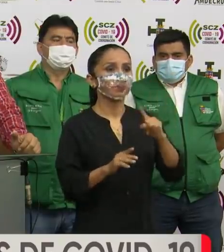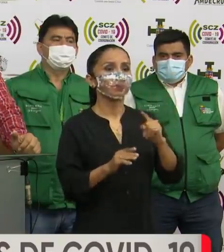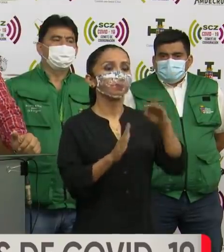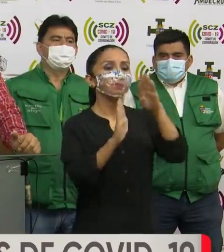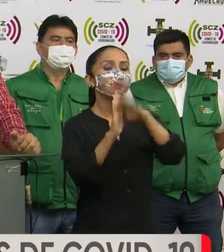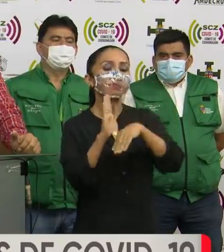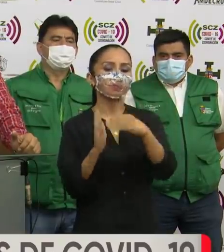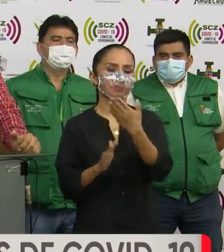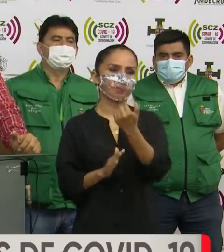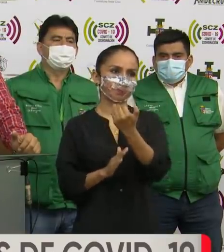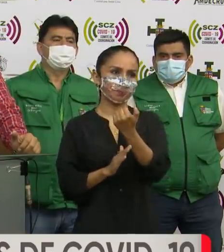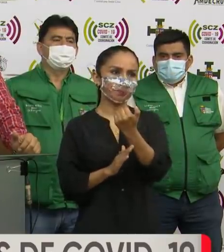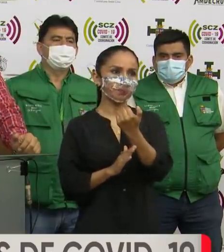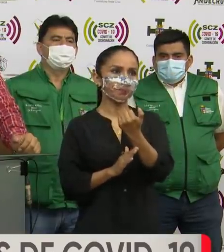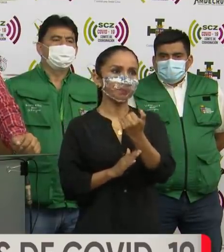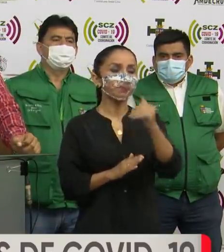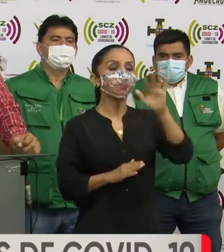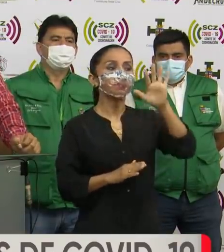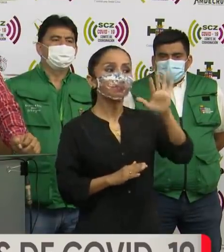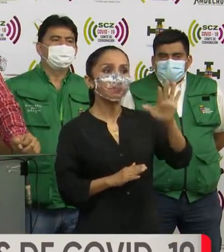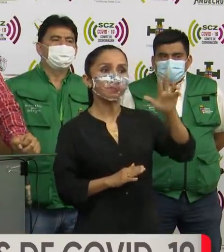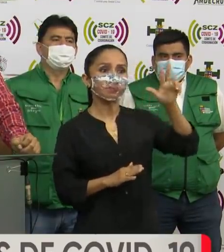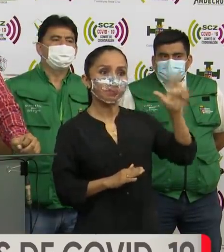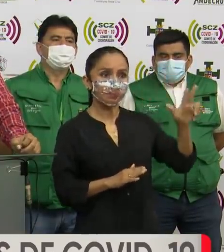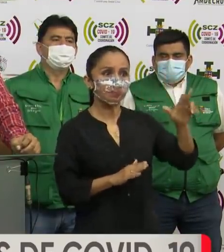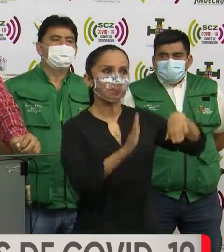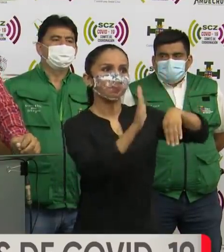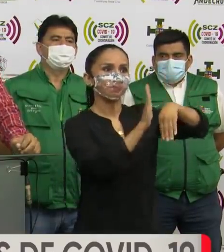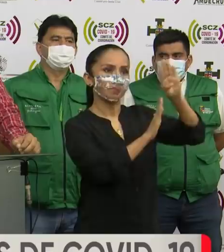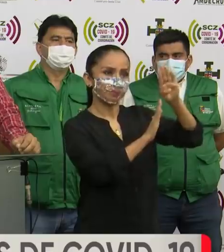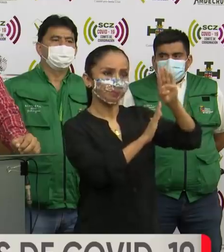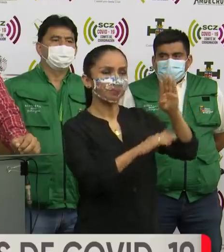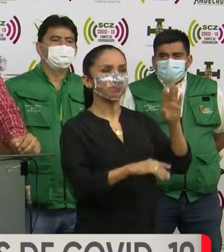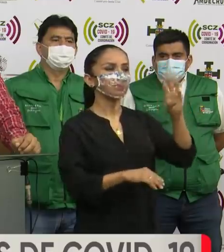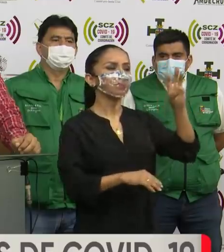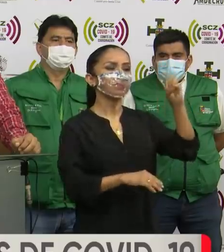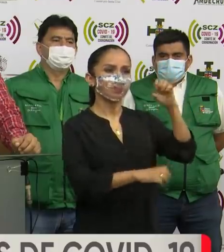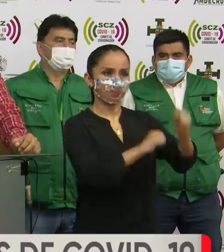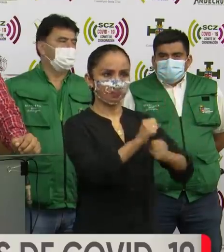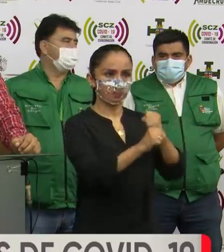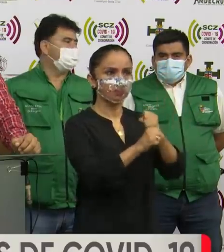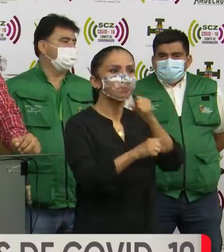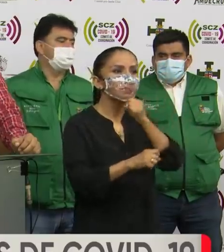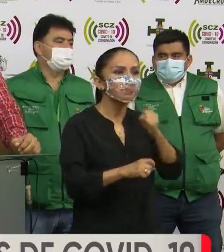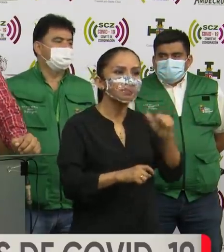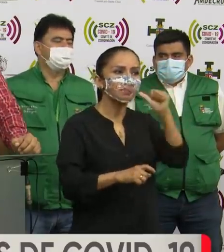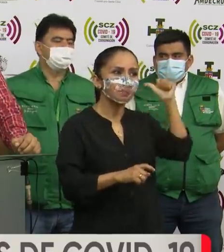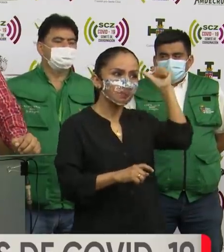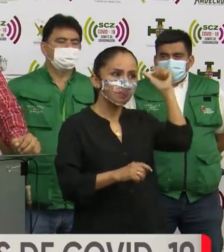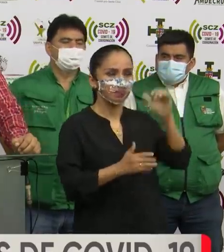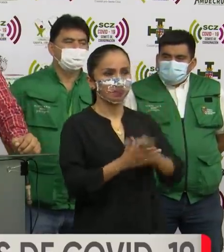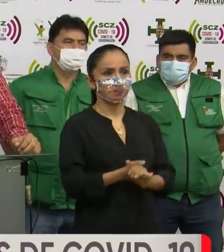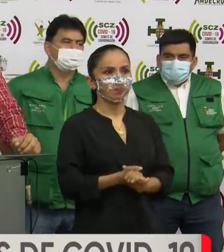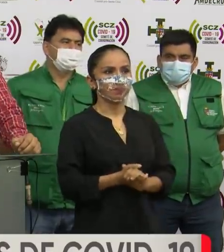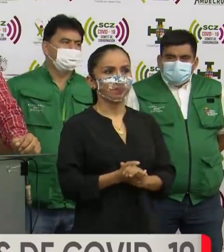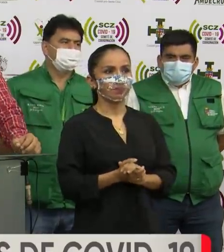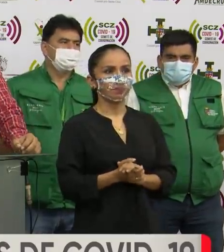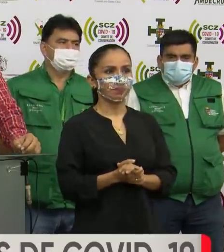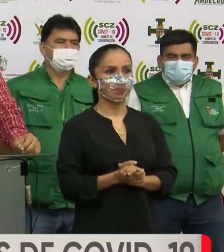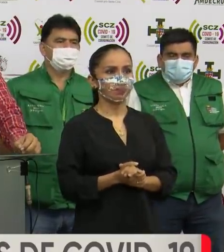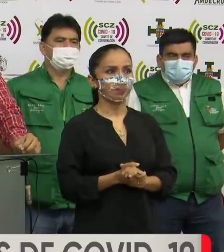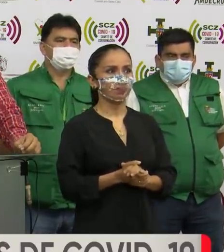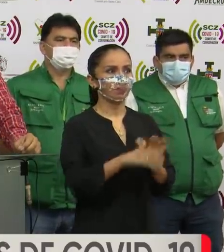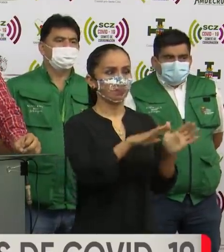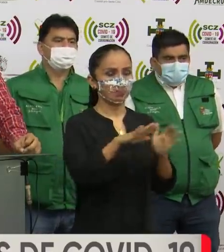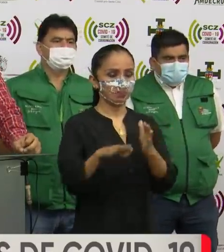menores de 15 años y 53 son mayores de 60 años. En el registro de los